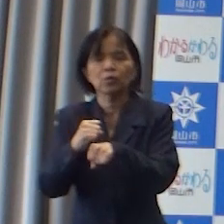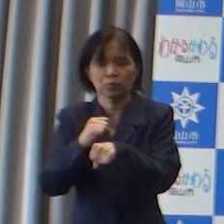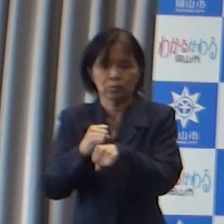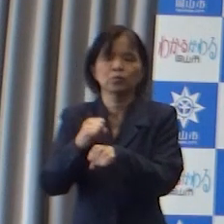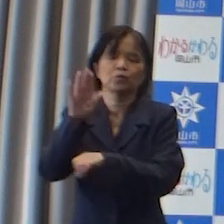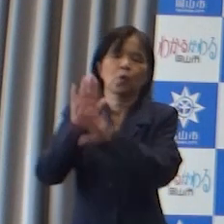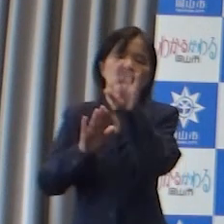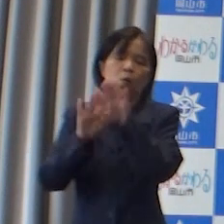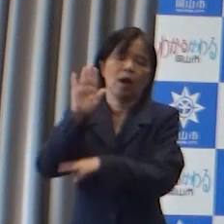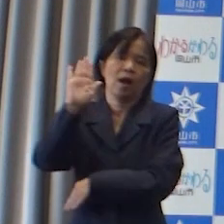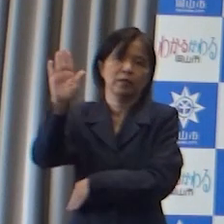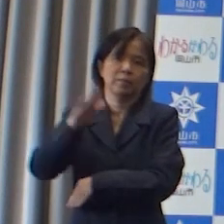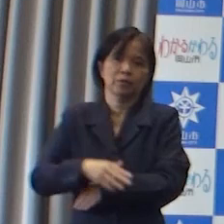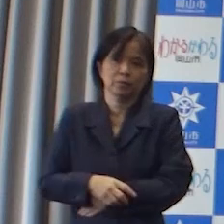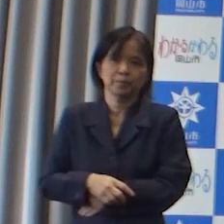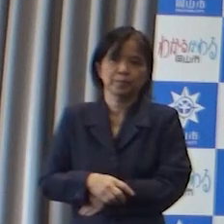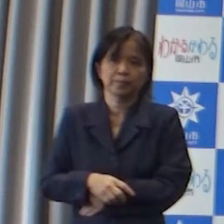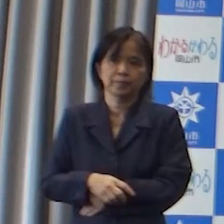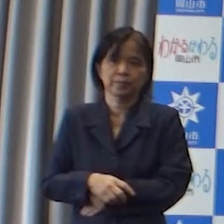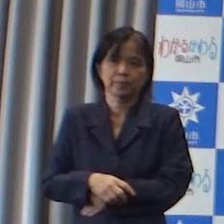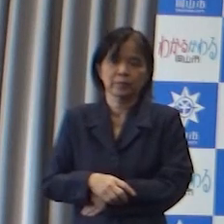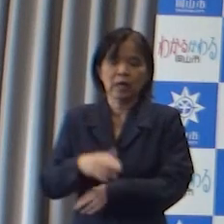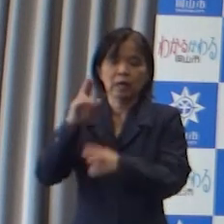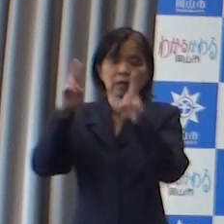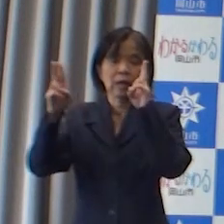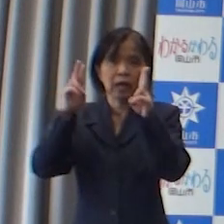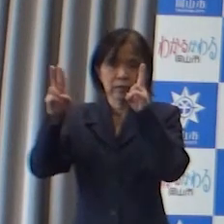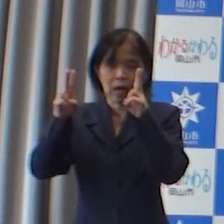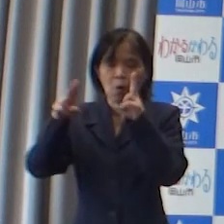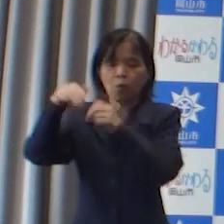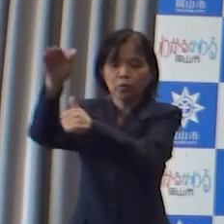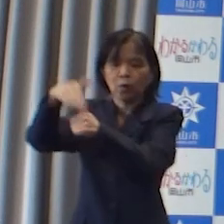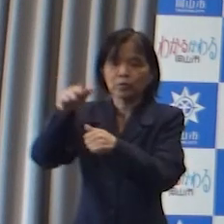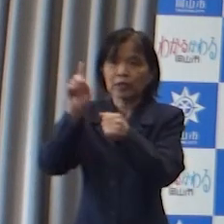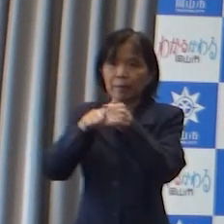ります。企業用地に関していくとですね、